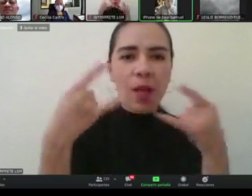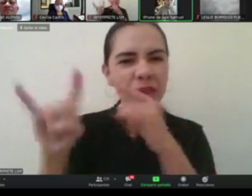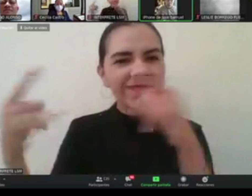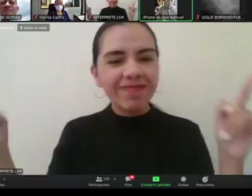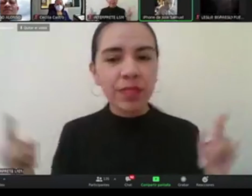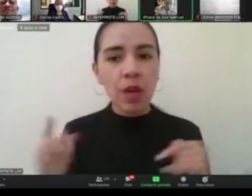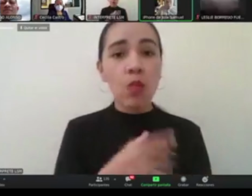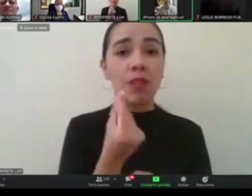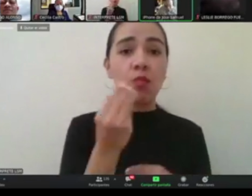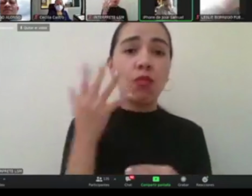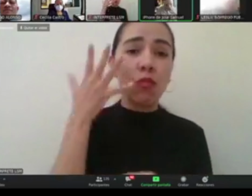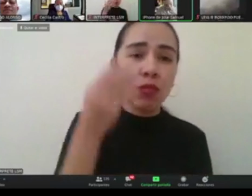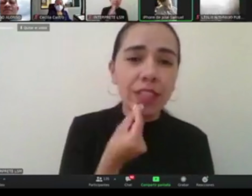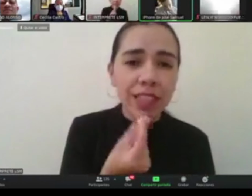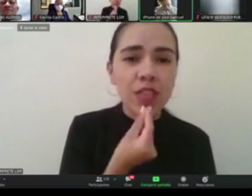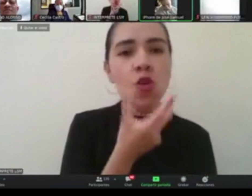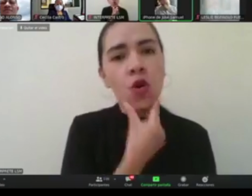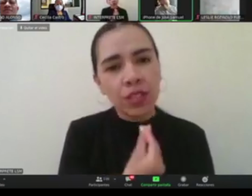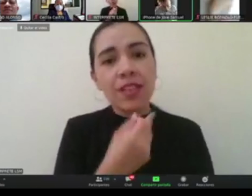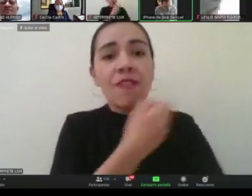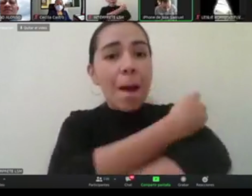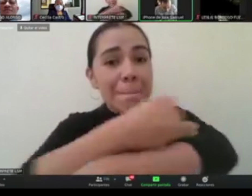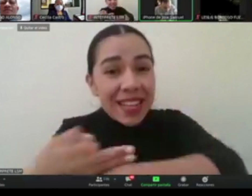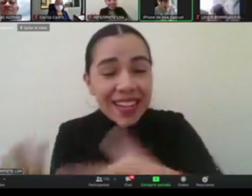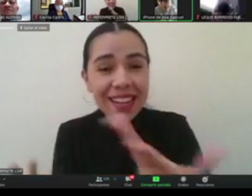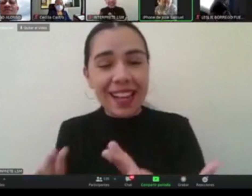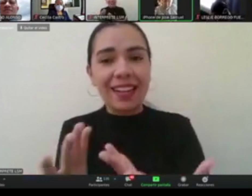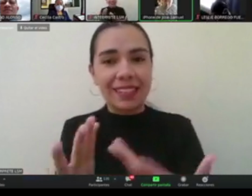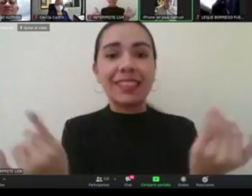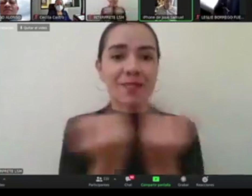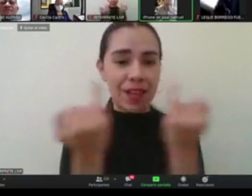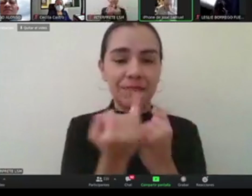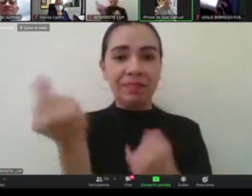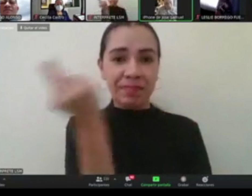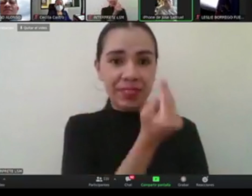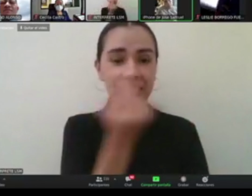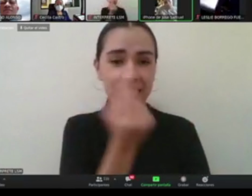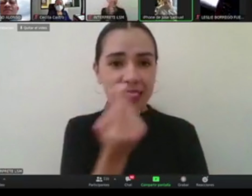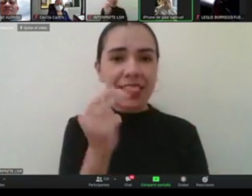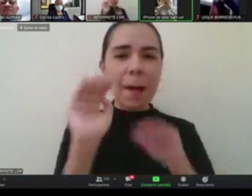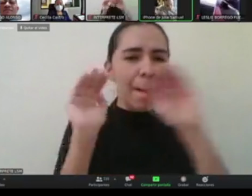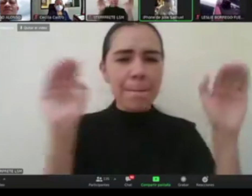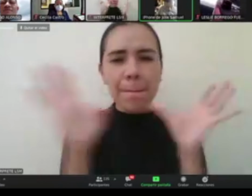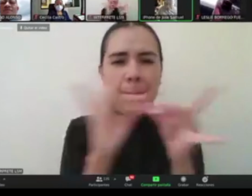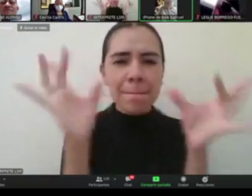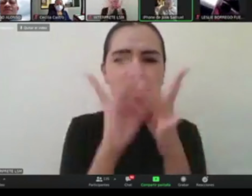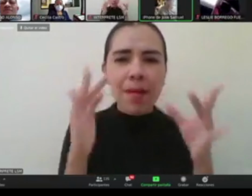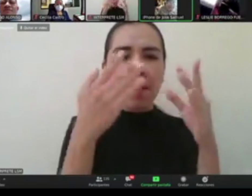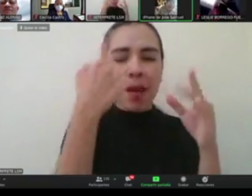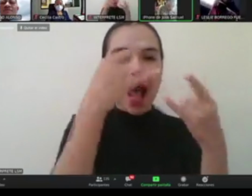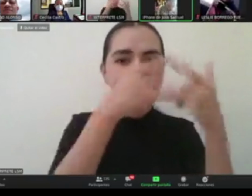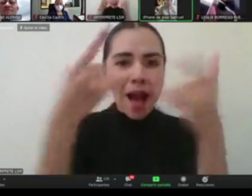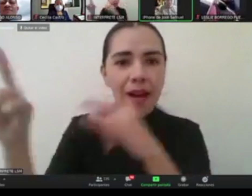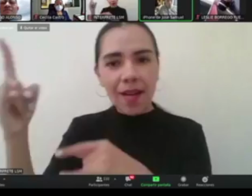muchos niños, muchas familias nos necesitan, y necesitan que sigamos hablando de esto, y que sigamos abriendo